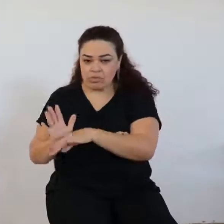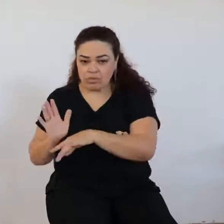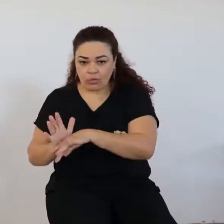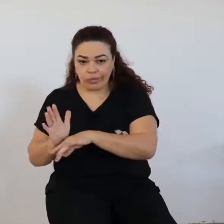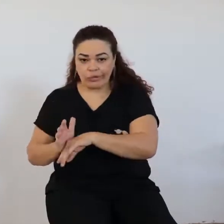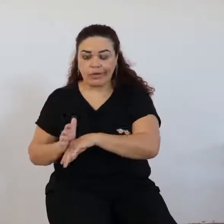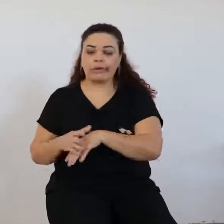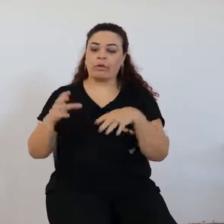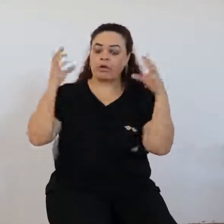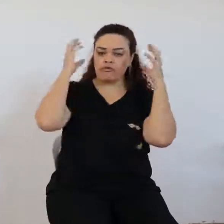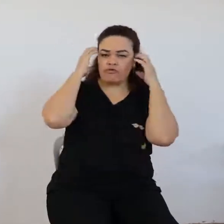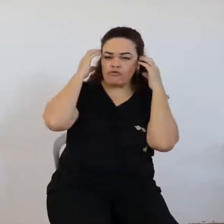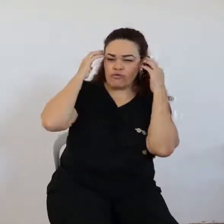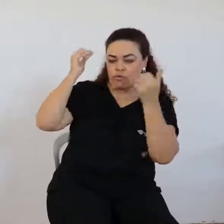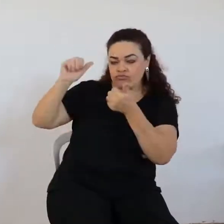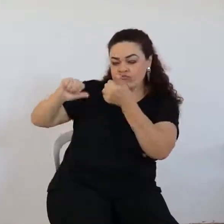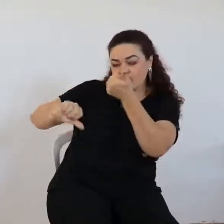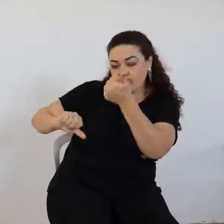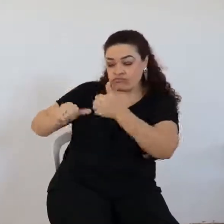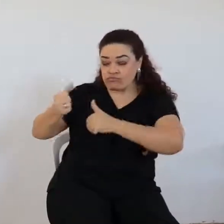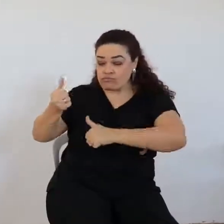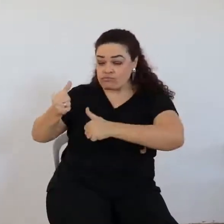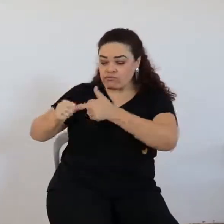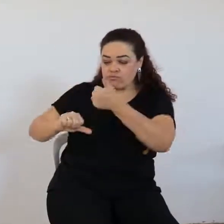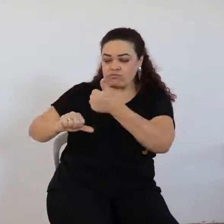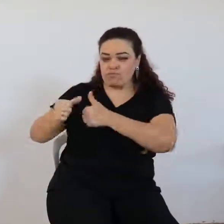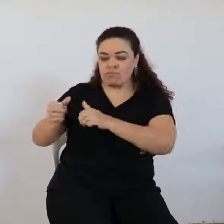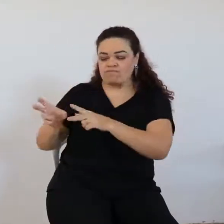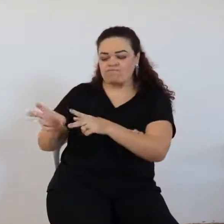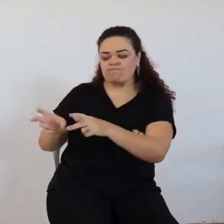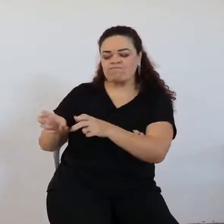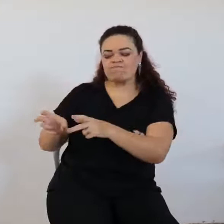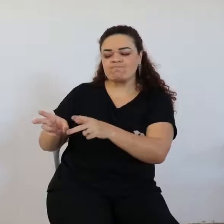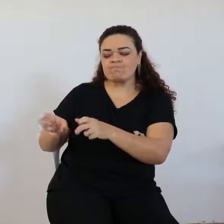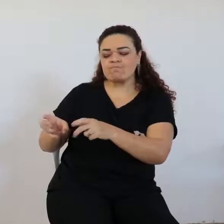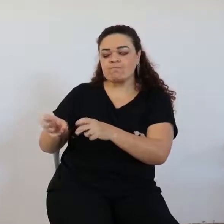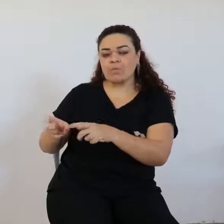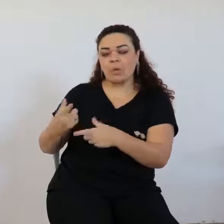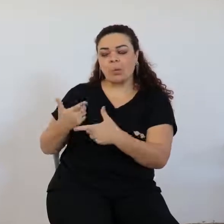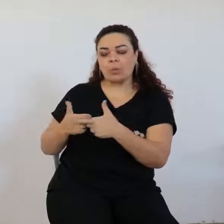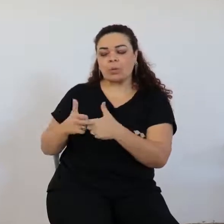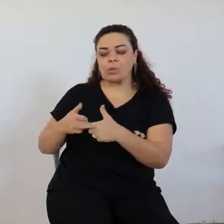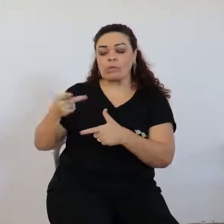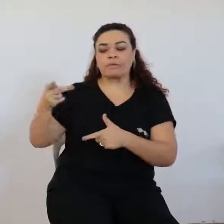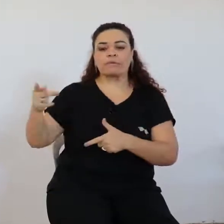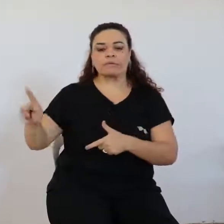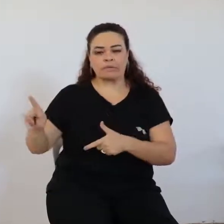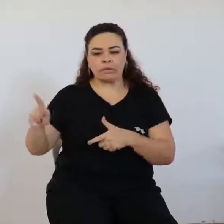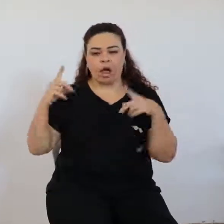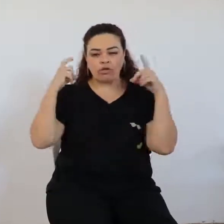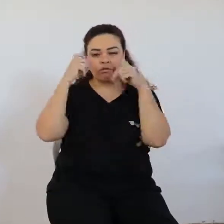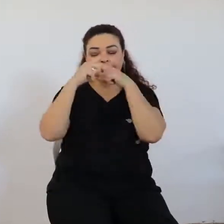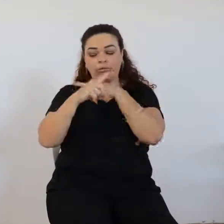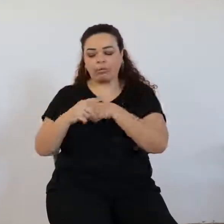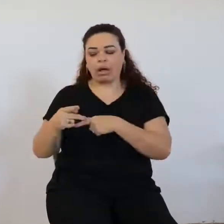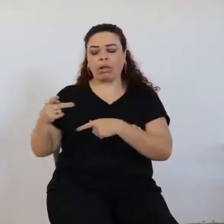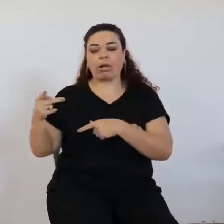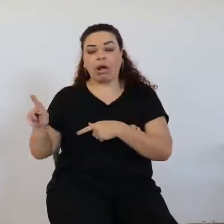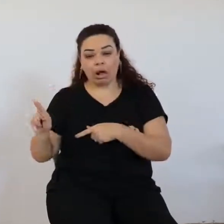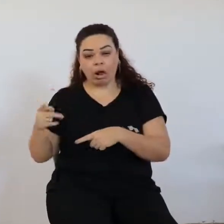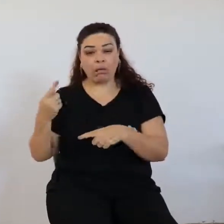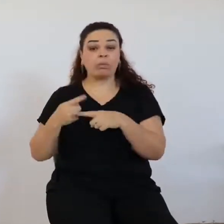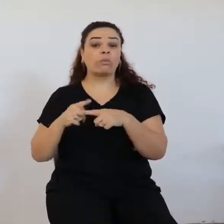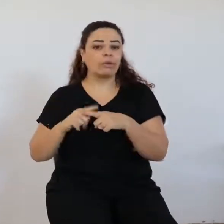né? Para descobrir quais são as dificuldades que essa criança está tendo, para não estar desenvolvendo a fala e a